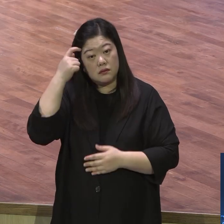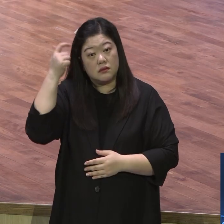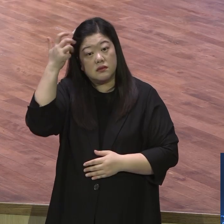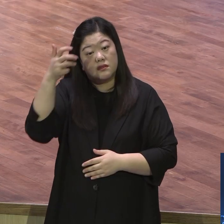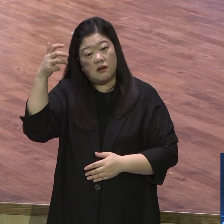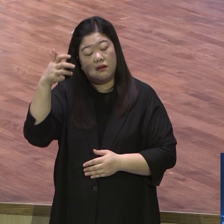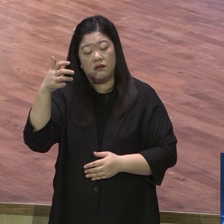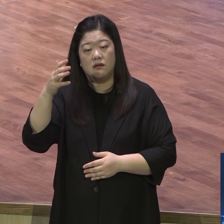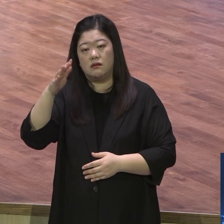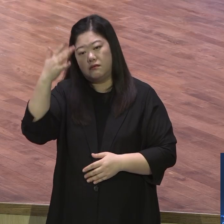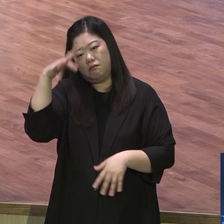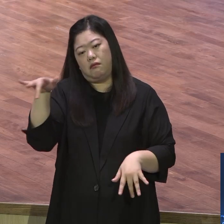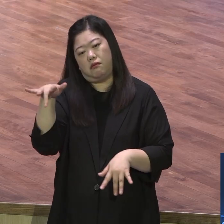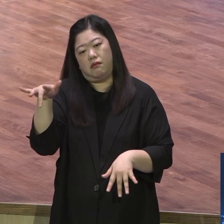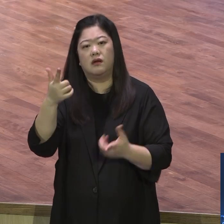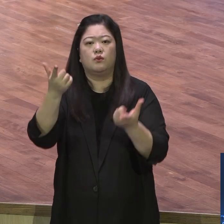없어